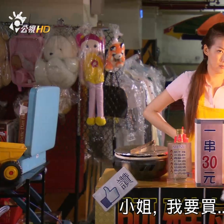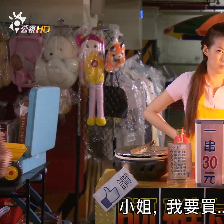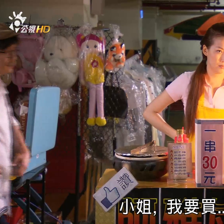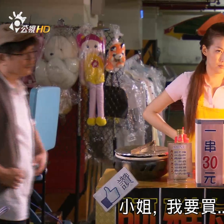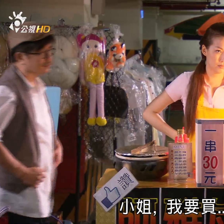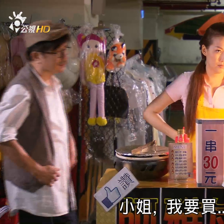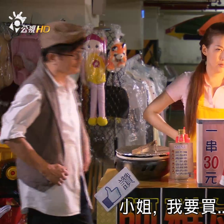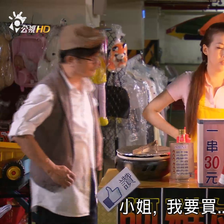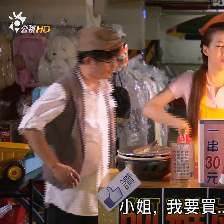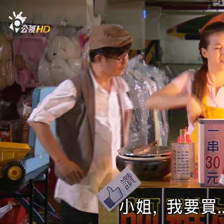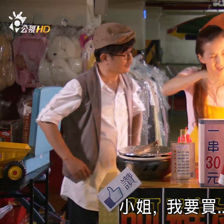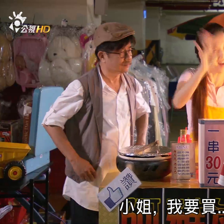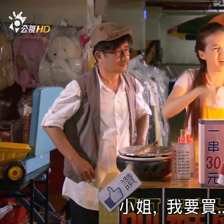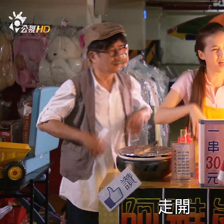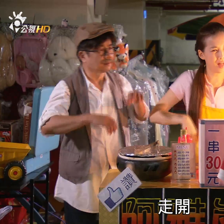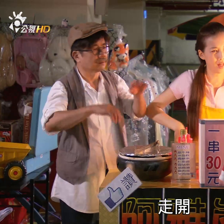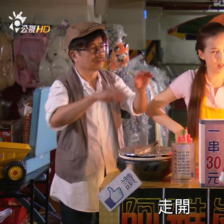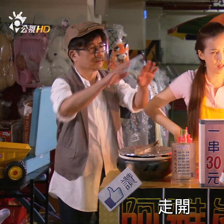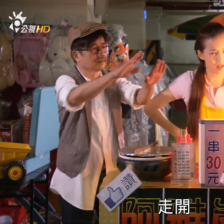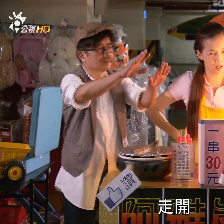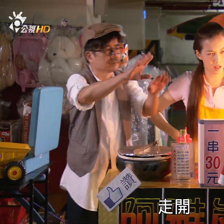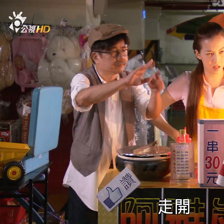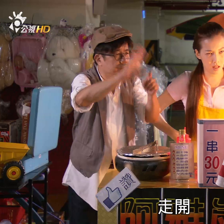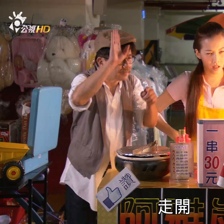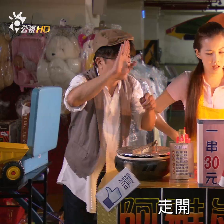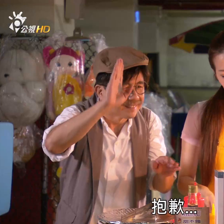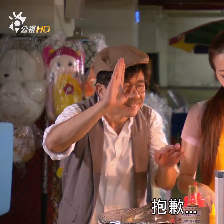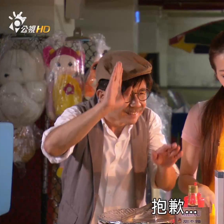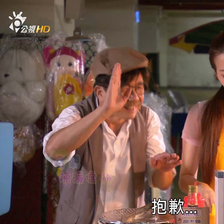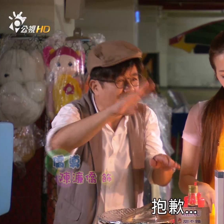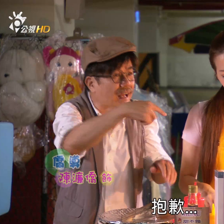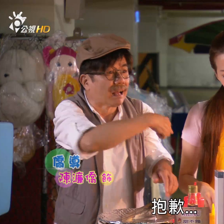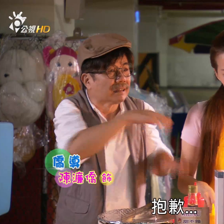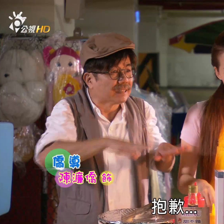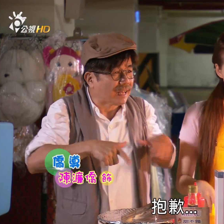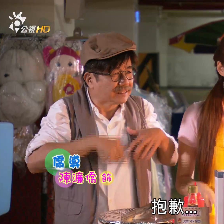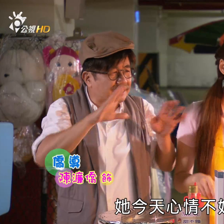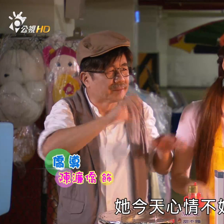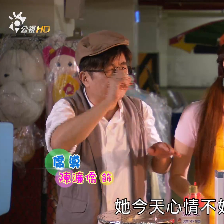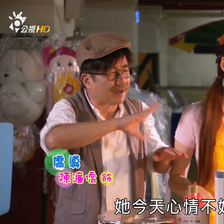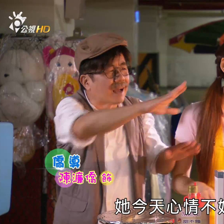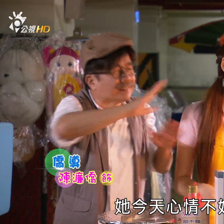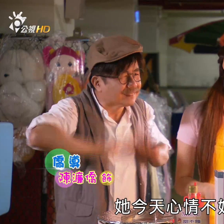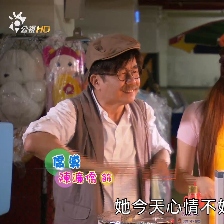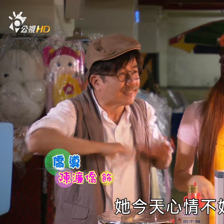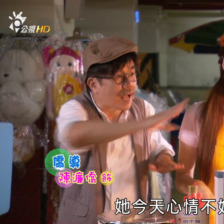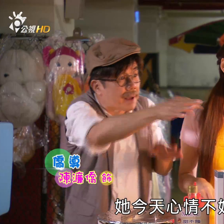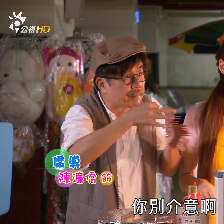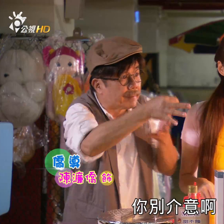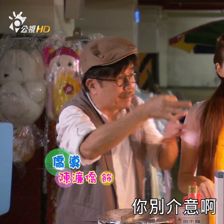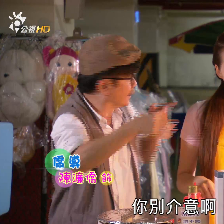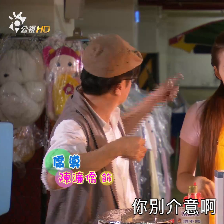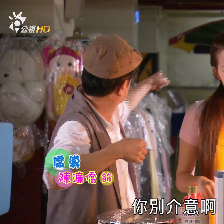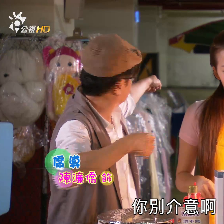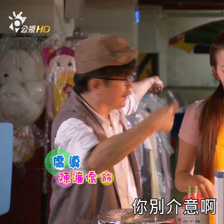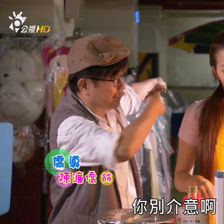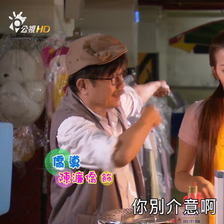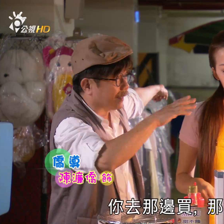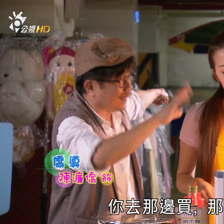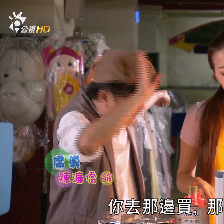小姐，我要买，走开！ 抱歉抱歉啊，他今天心情不好，你别介意啊。你去那